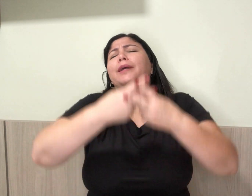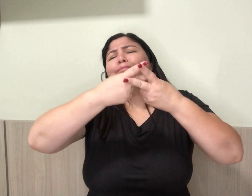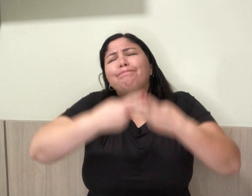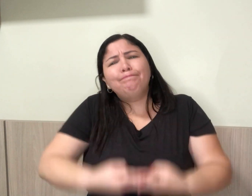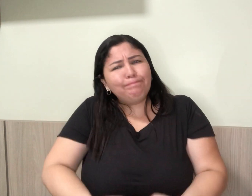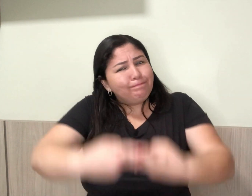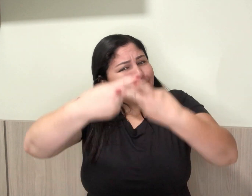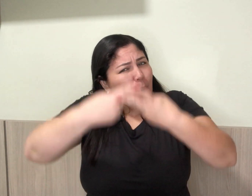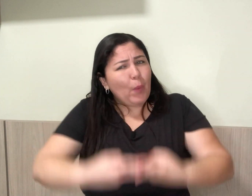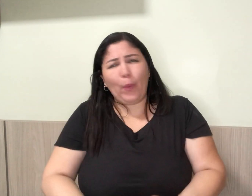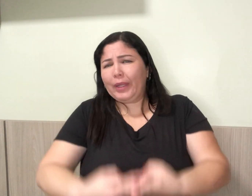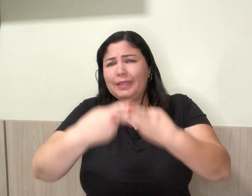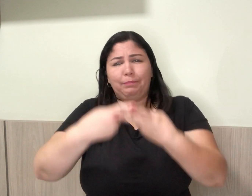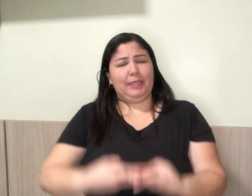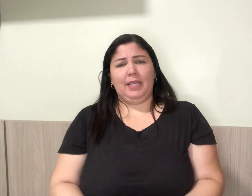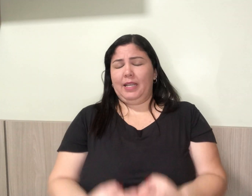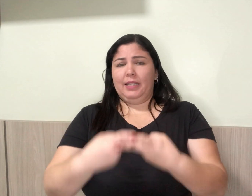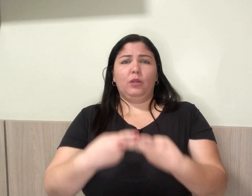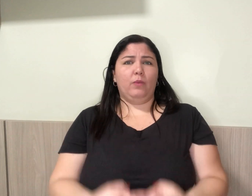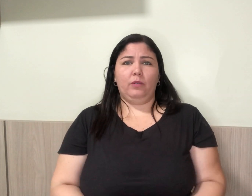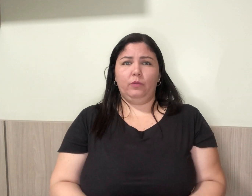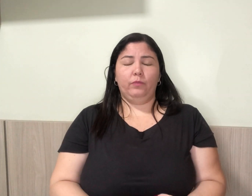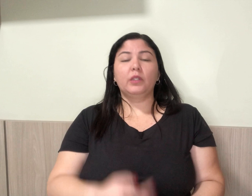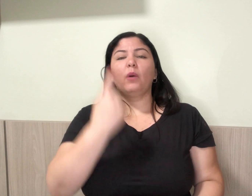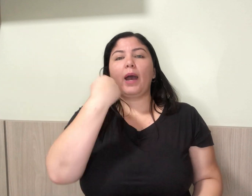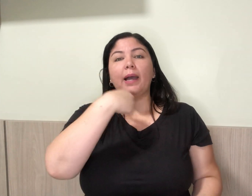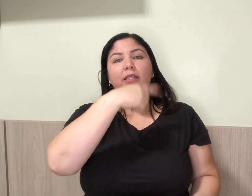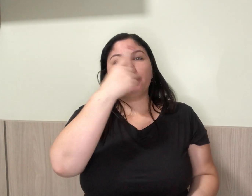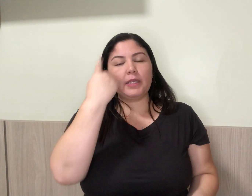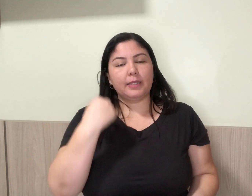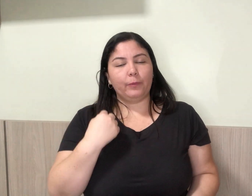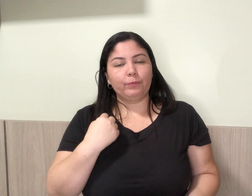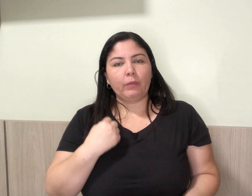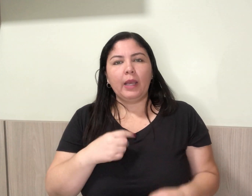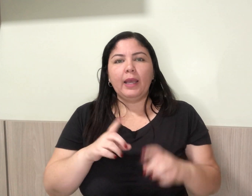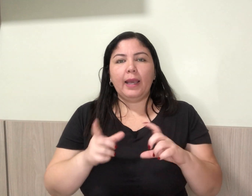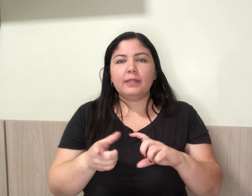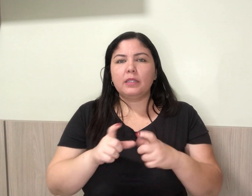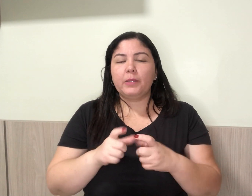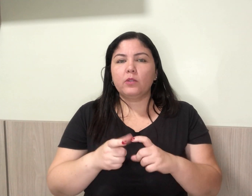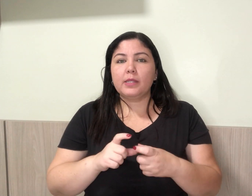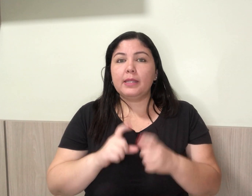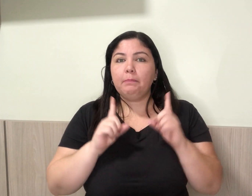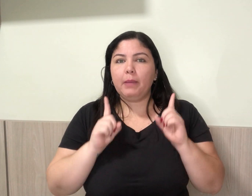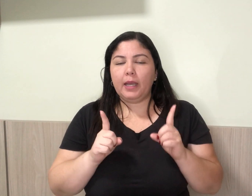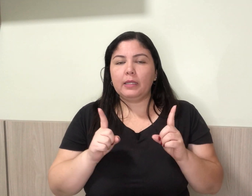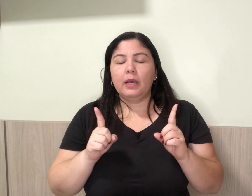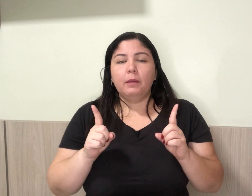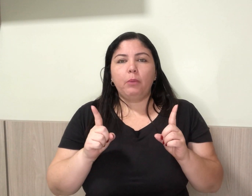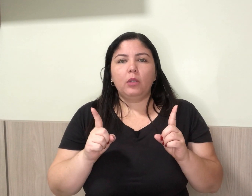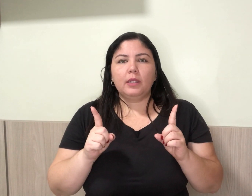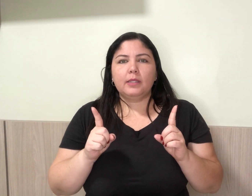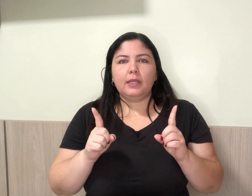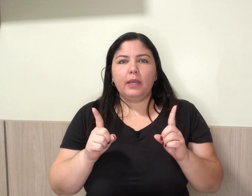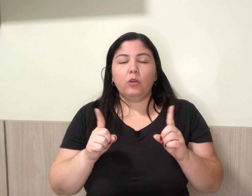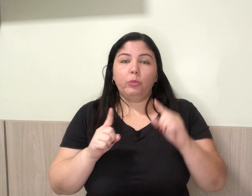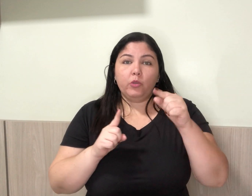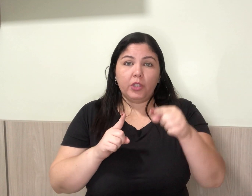tem muita paciência com o aluno. Então, a expressão. Essas expressões também podem ser, como eu